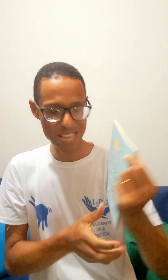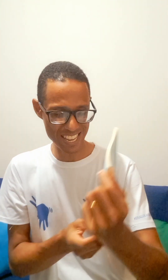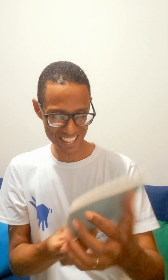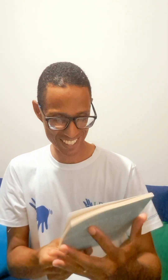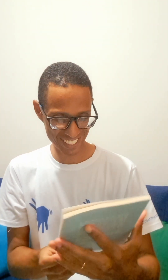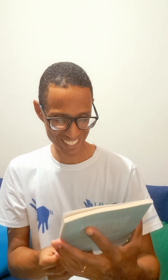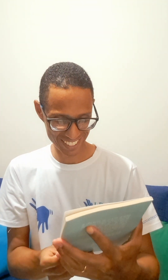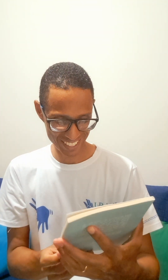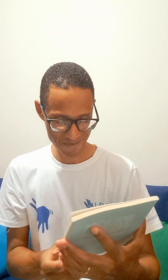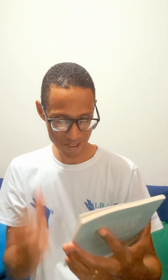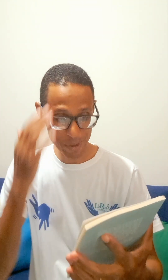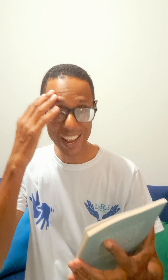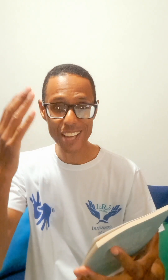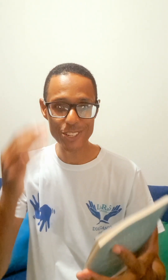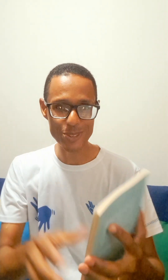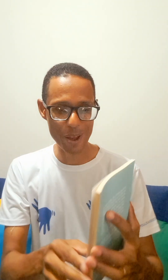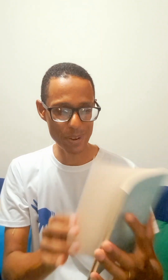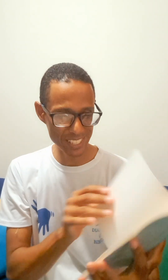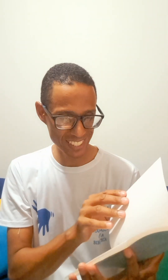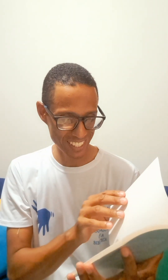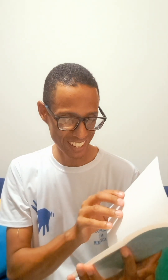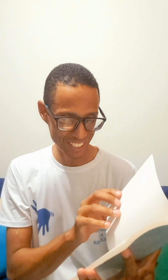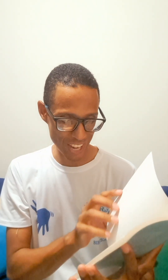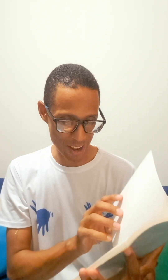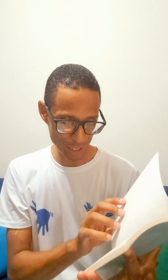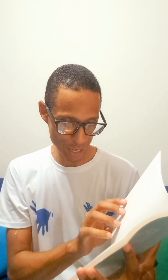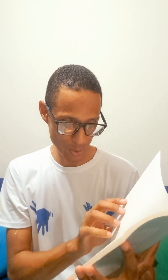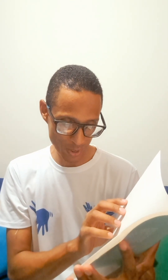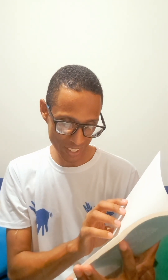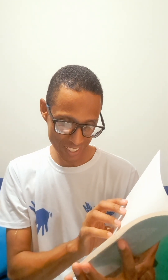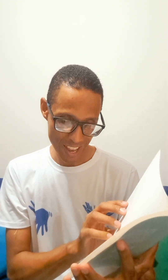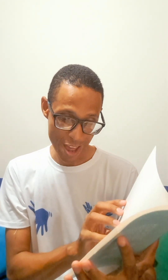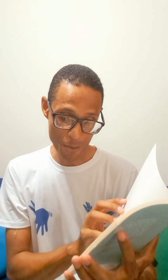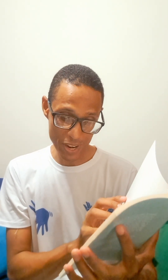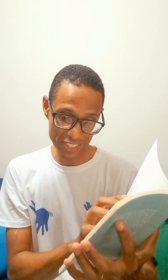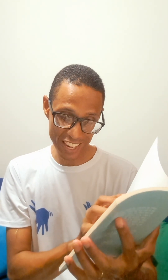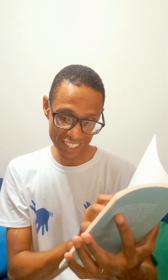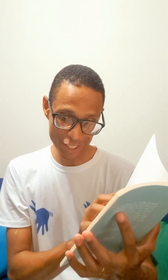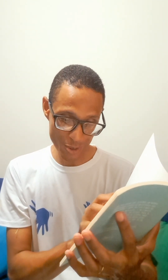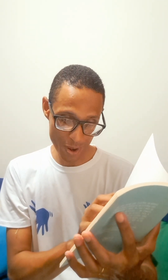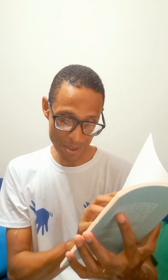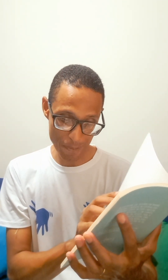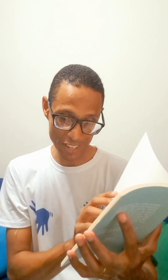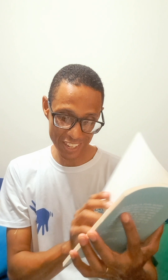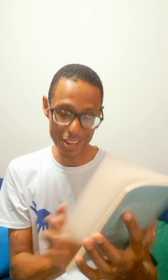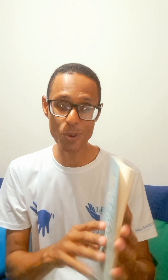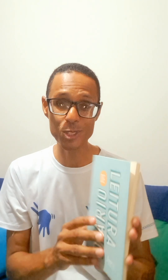amei! Muito obrigado, editora Pris. Diário de leitura é um presente da editora pela parceria construída